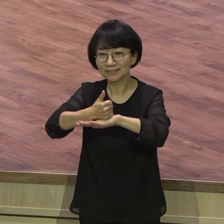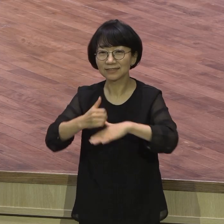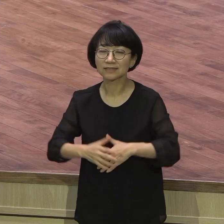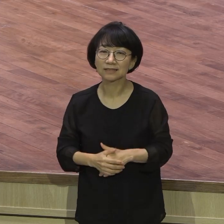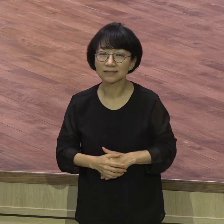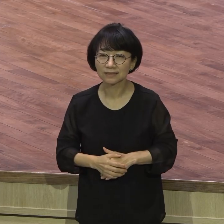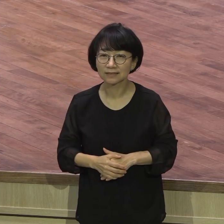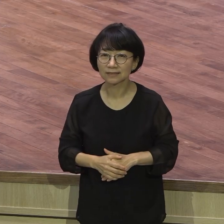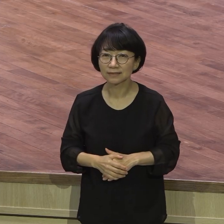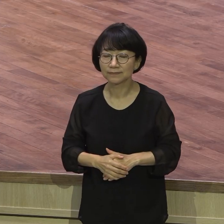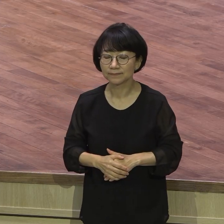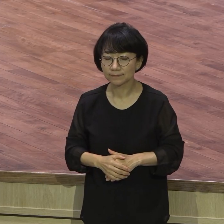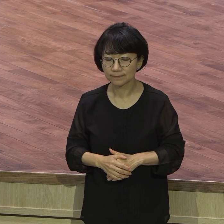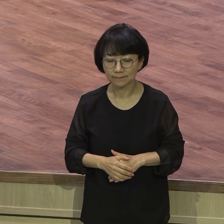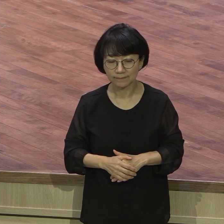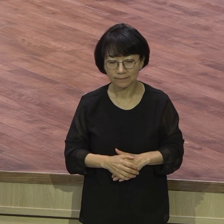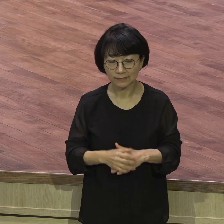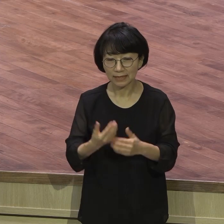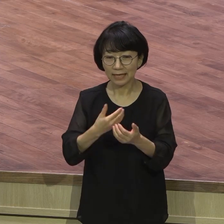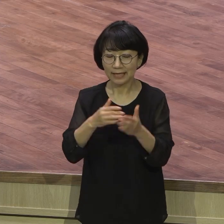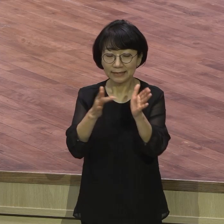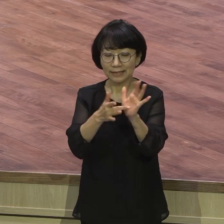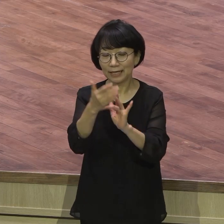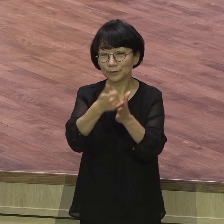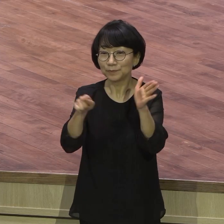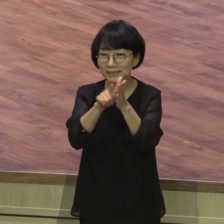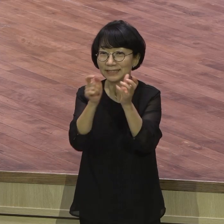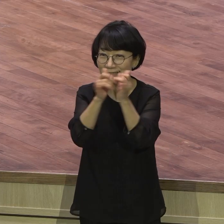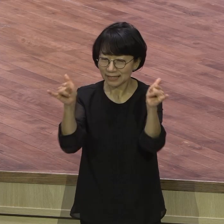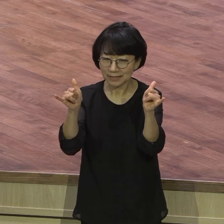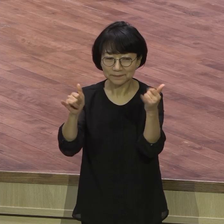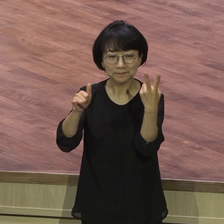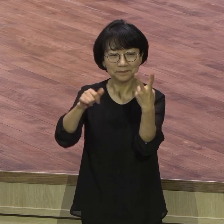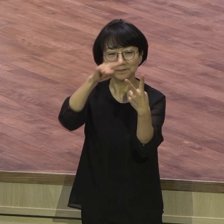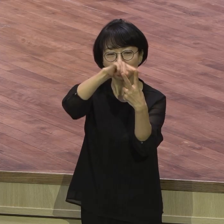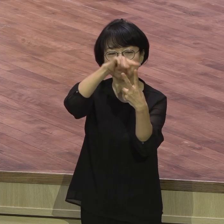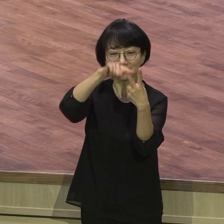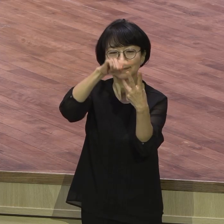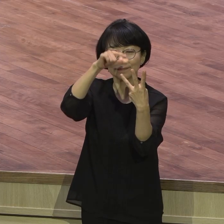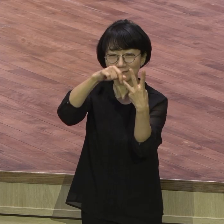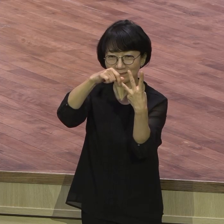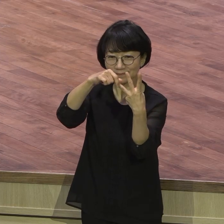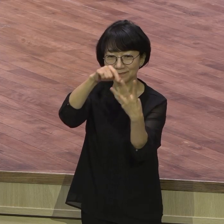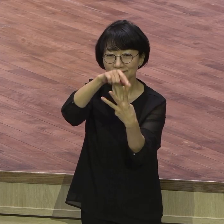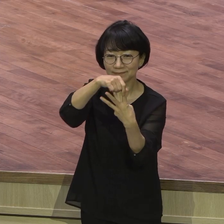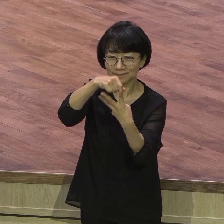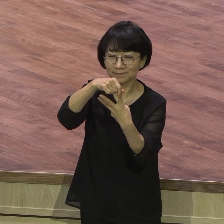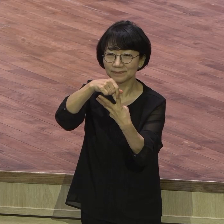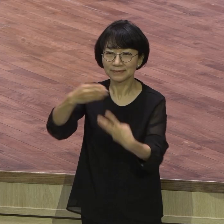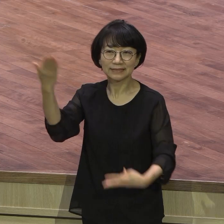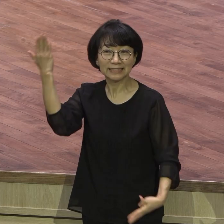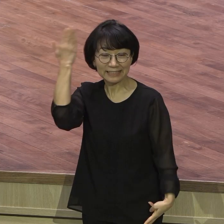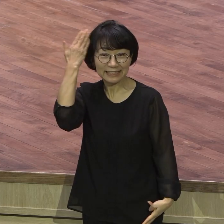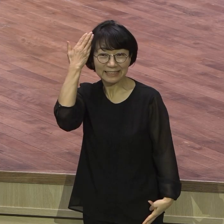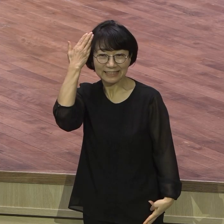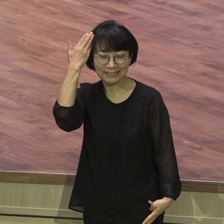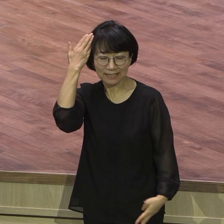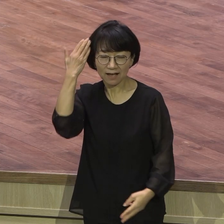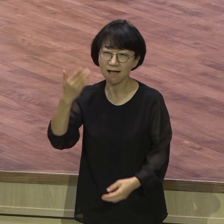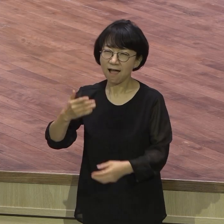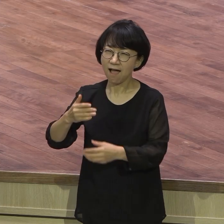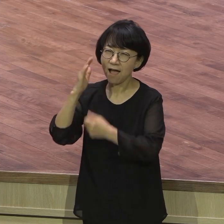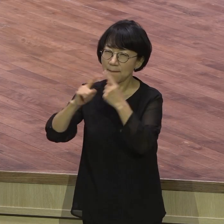그리스도인의 세 종류가 있습니다 첫째는 지식적인 그리스도인이 있어요 말씀을 들어서 많이